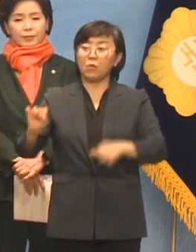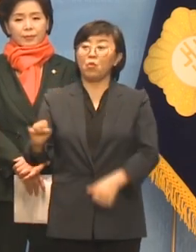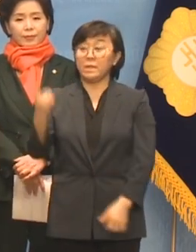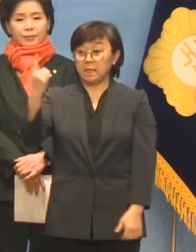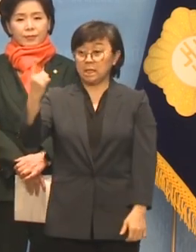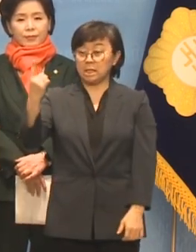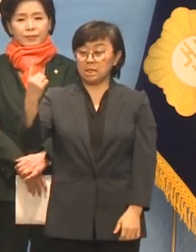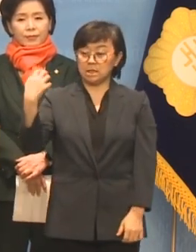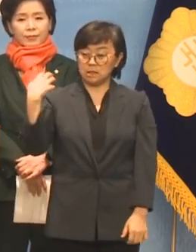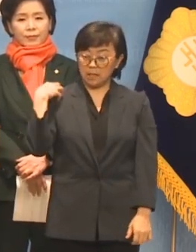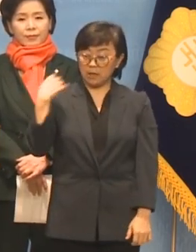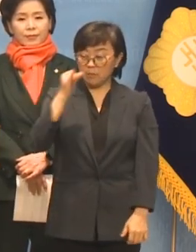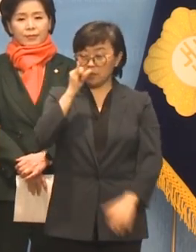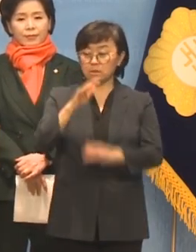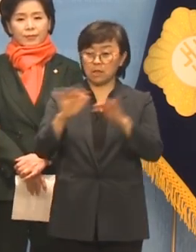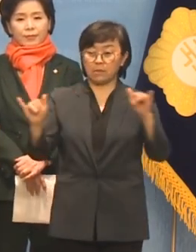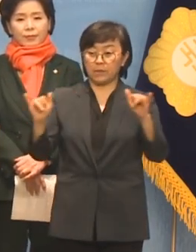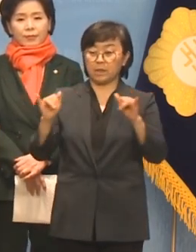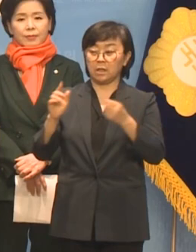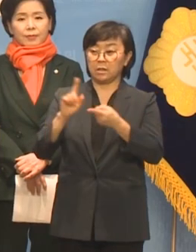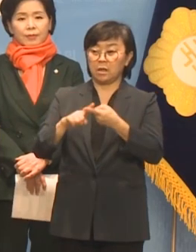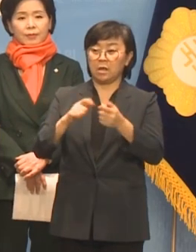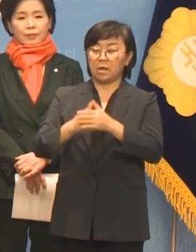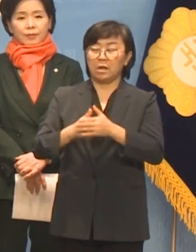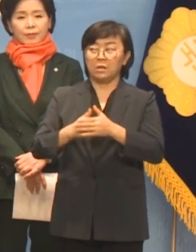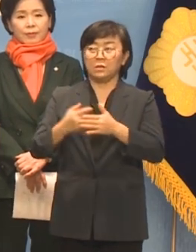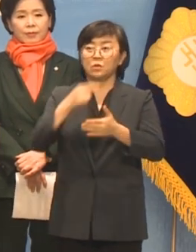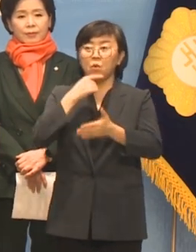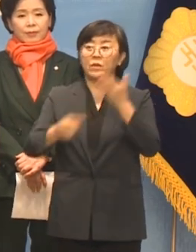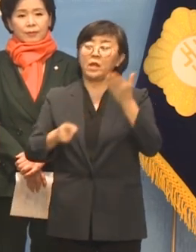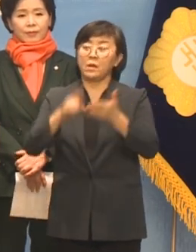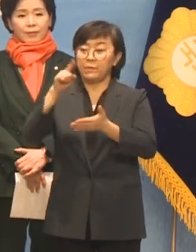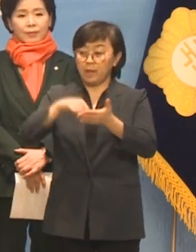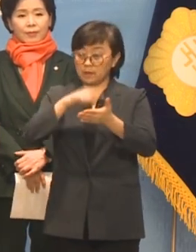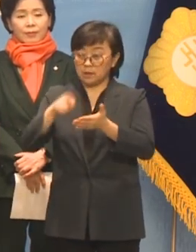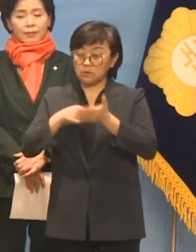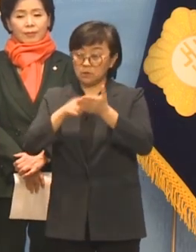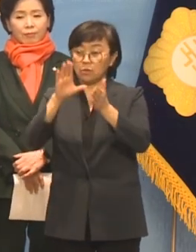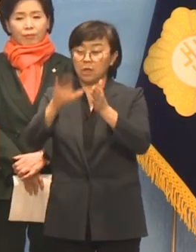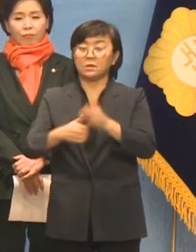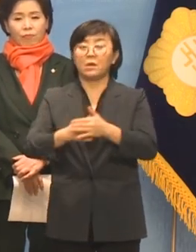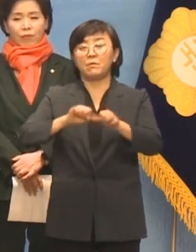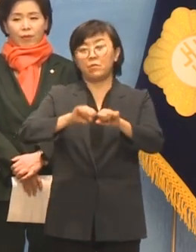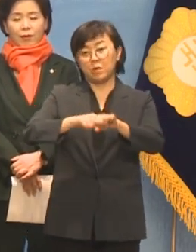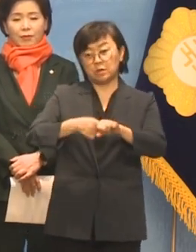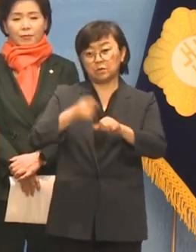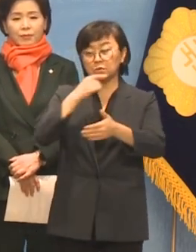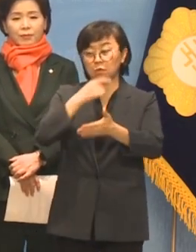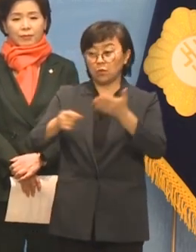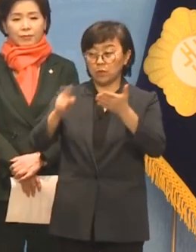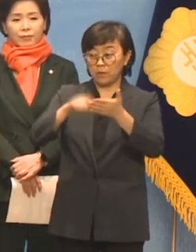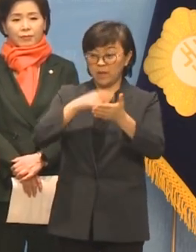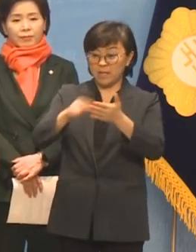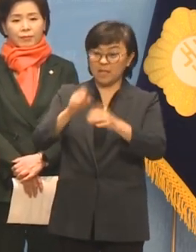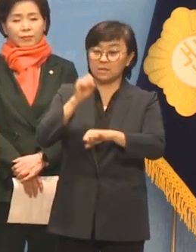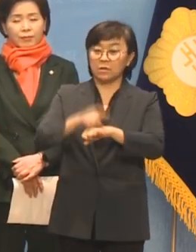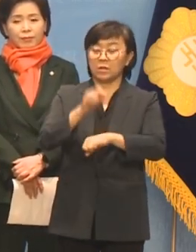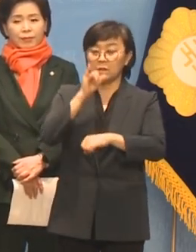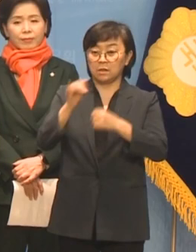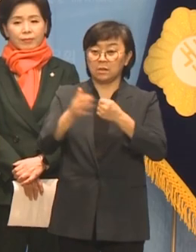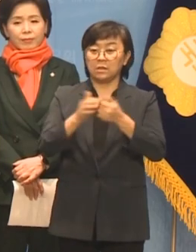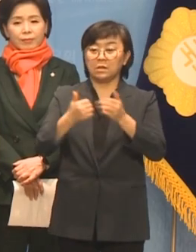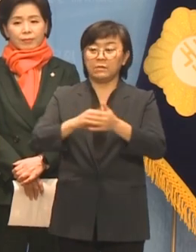파탄에 책임이 있는 배우자에 대하여 손해배상을 청구할 경우 징벌적 손해배상의 성격을